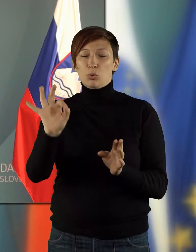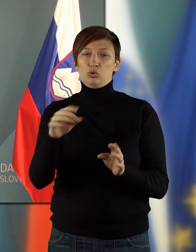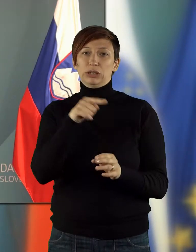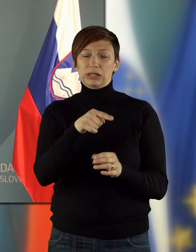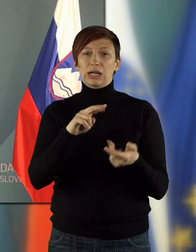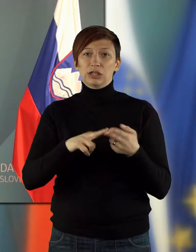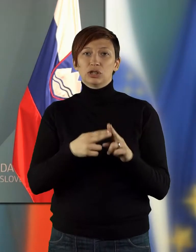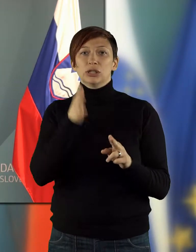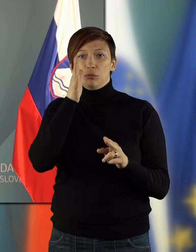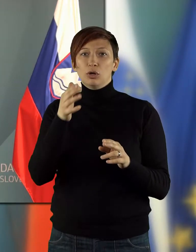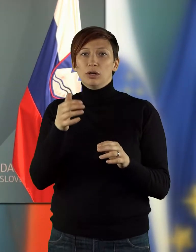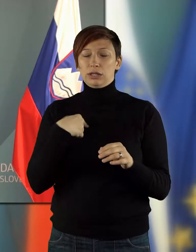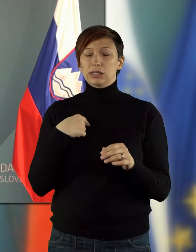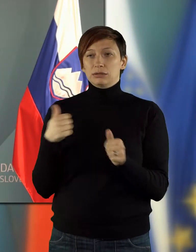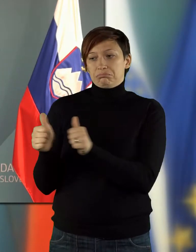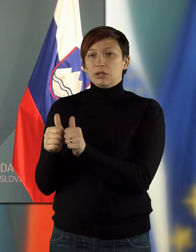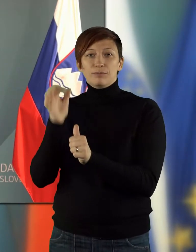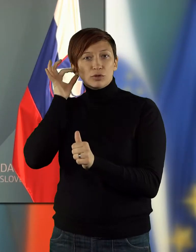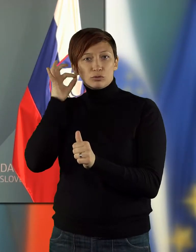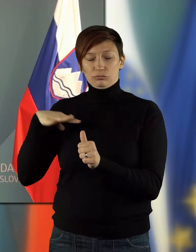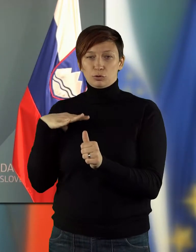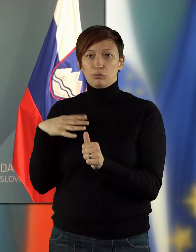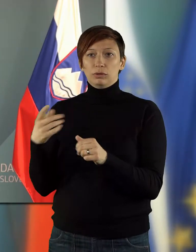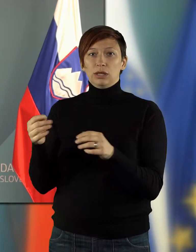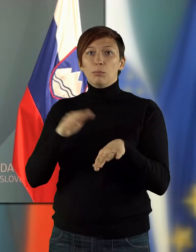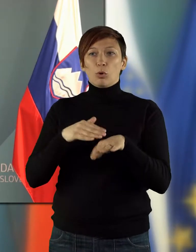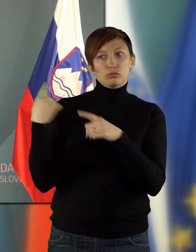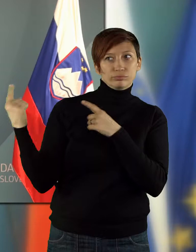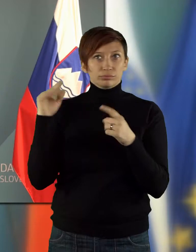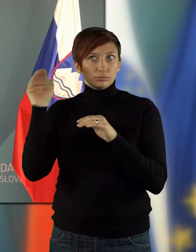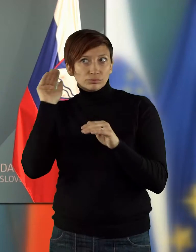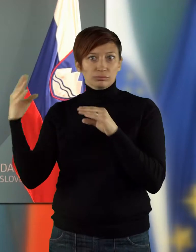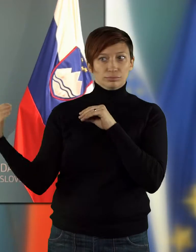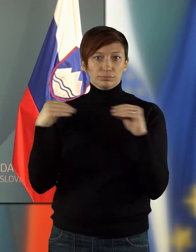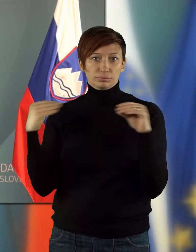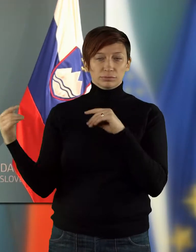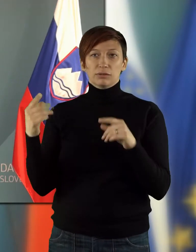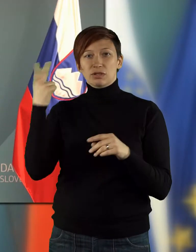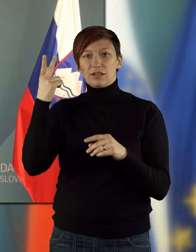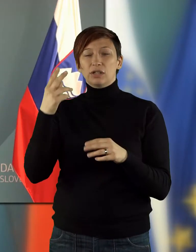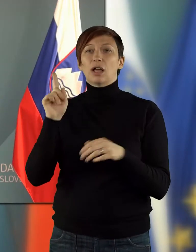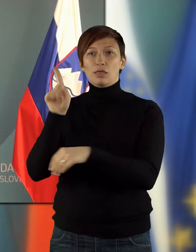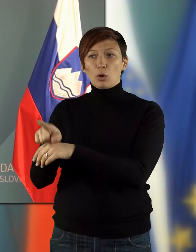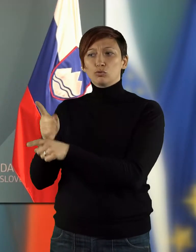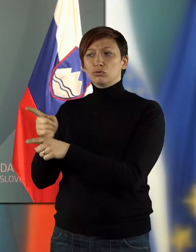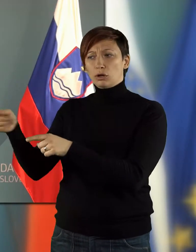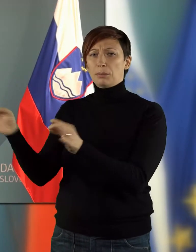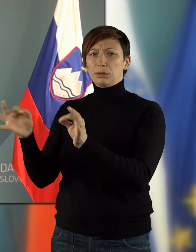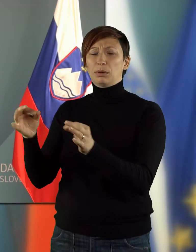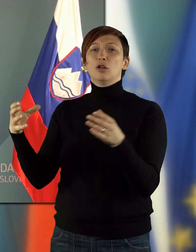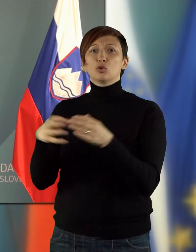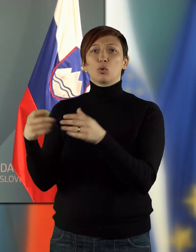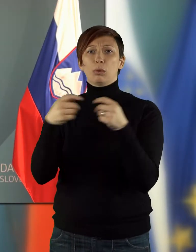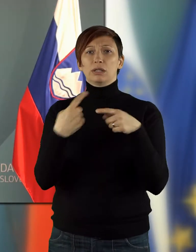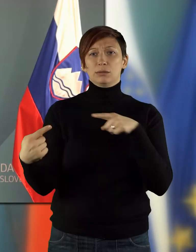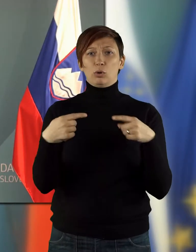možno izboljšati, tako da z njo bom v tesni navezavi in ko mi bo poročala, bom potem tudi seveda ji naročil, da